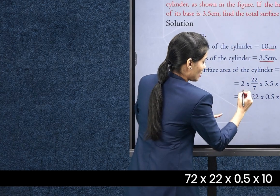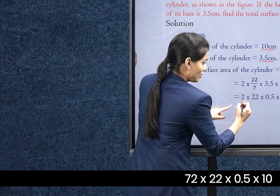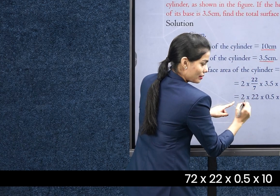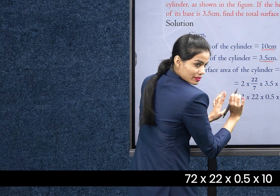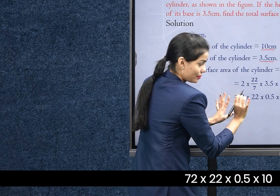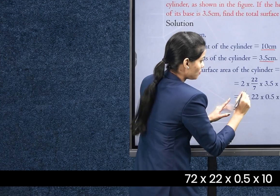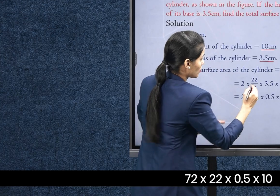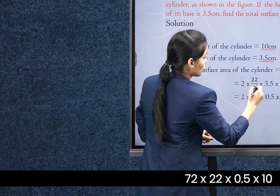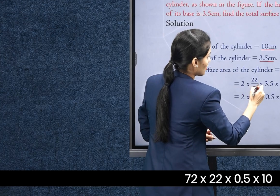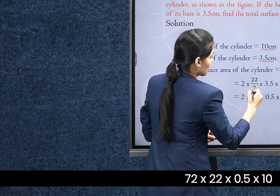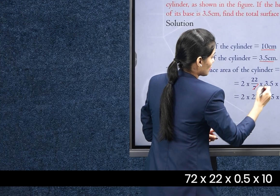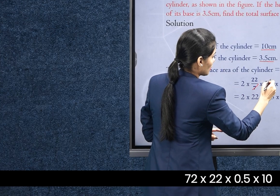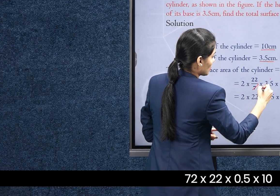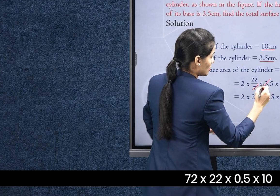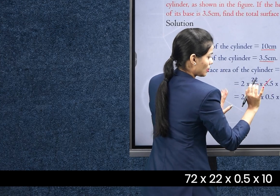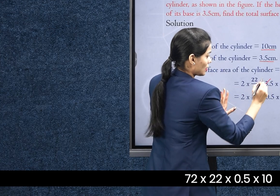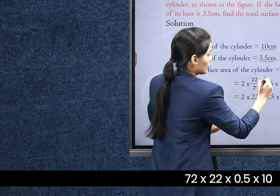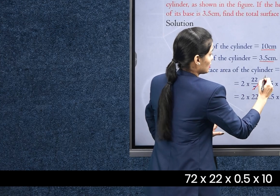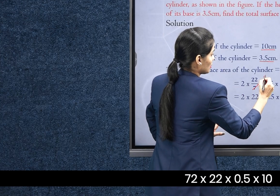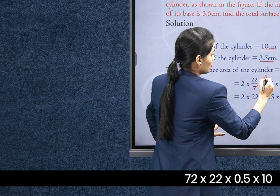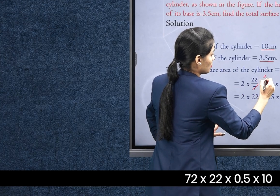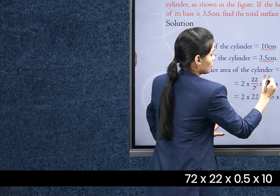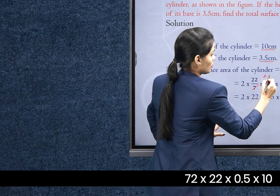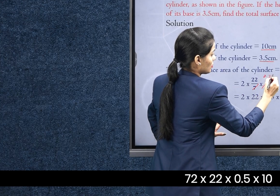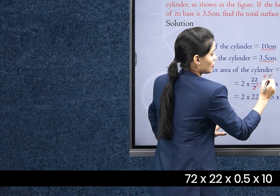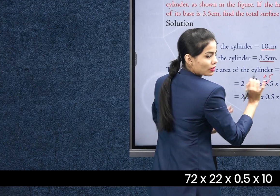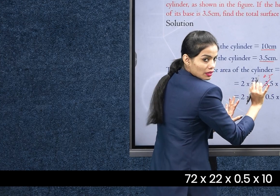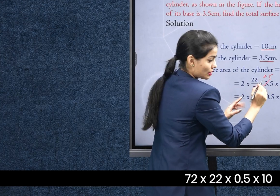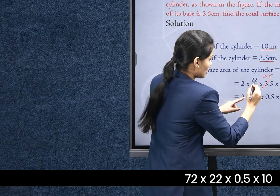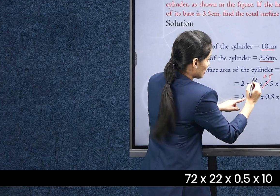1075 गुणिले 22 गुणिले 0.5 गुणिले